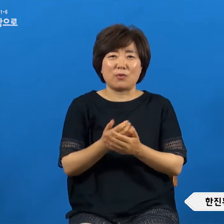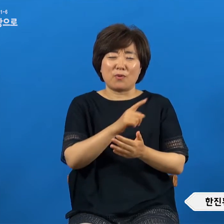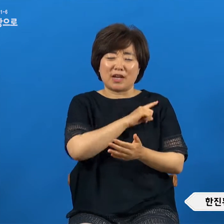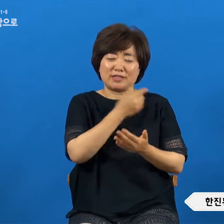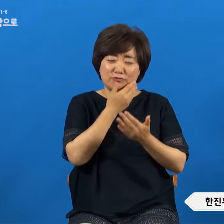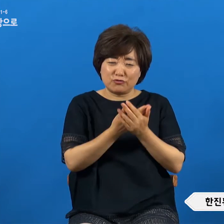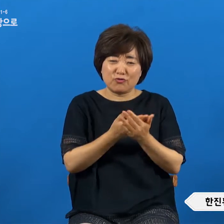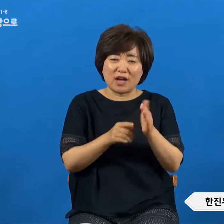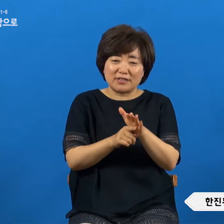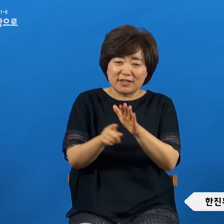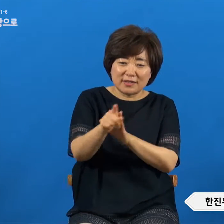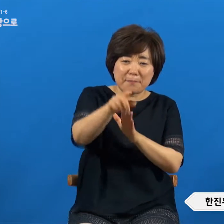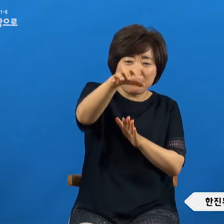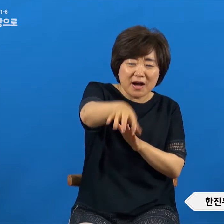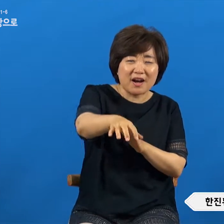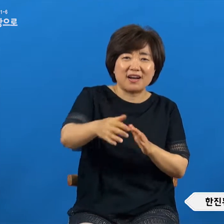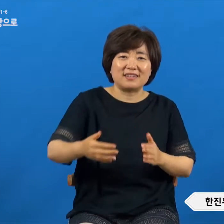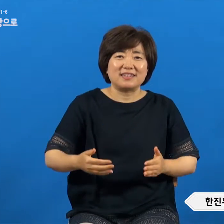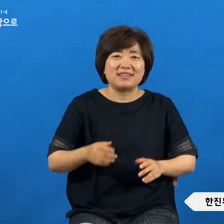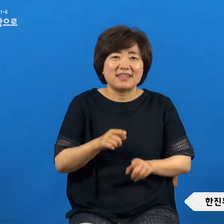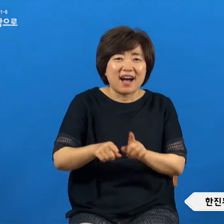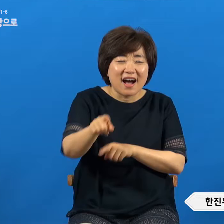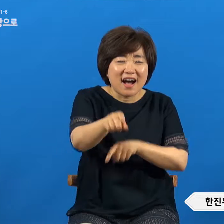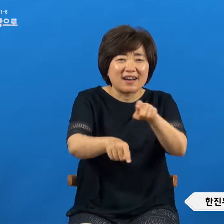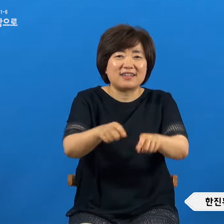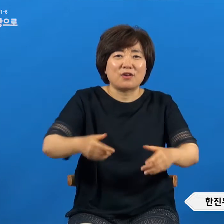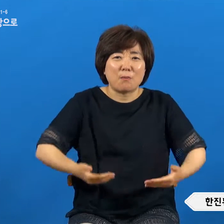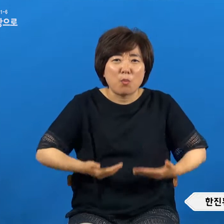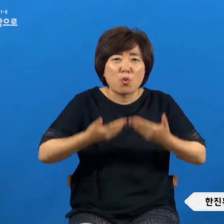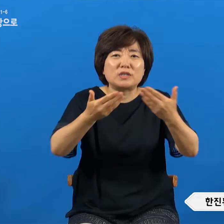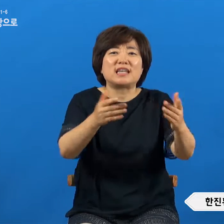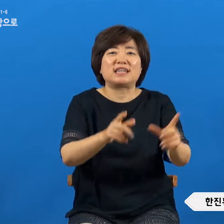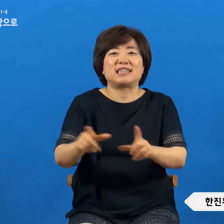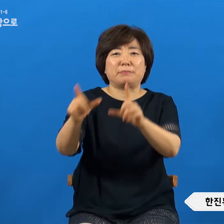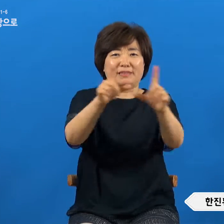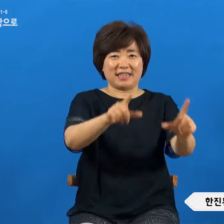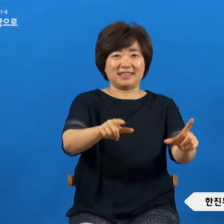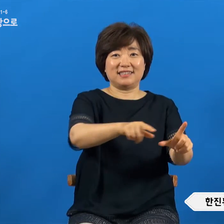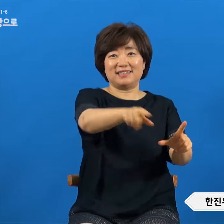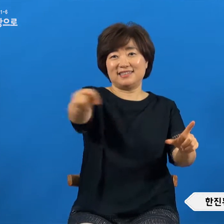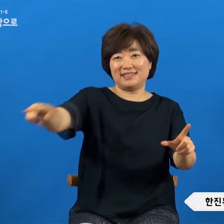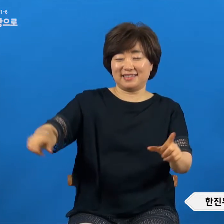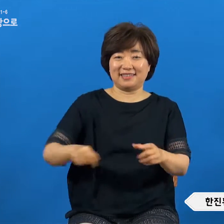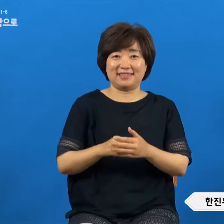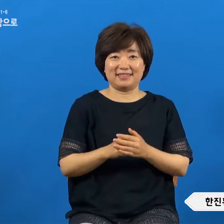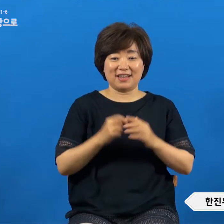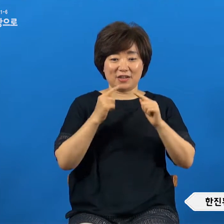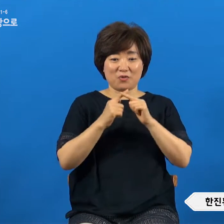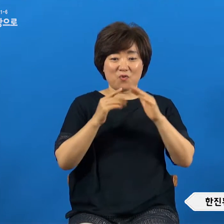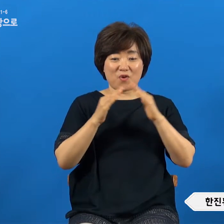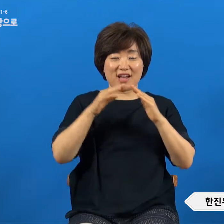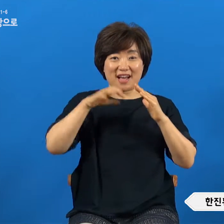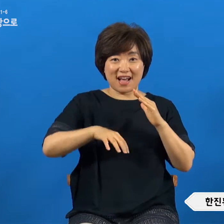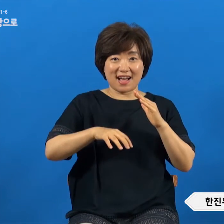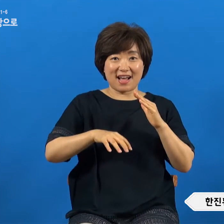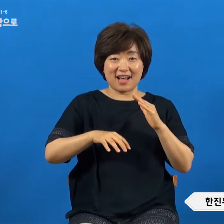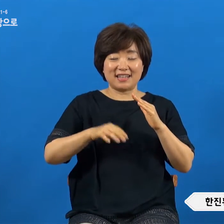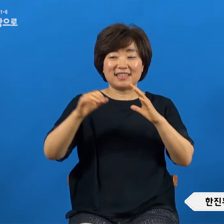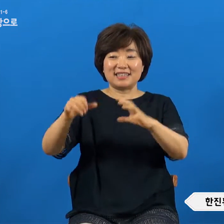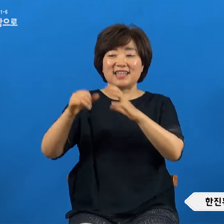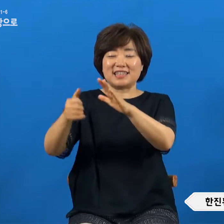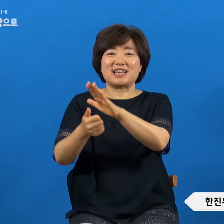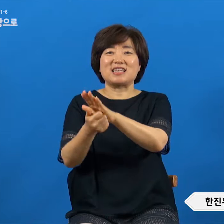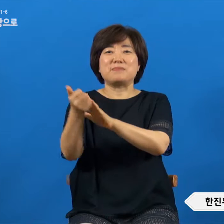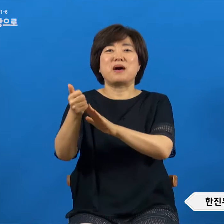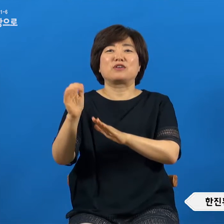최전방에 나아가서 그런 봉사의 삶을 사는 사람들이 되는 것입니다. 그래서 우리 교회가 세상에 희망이